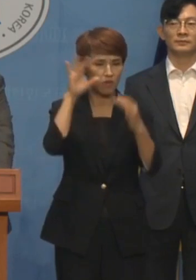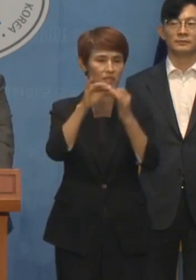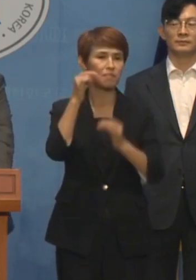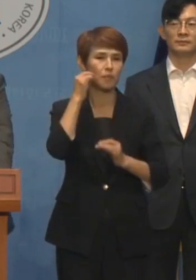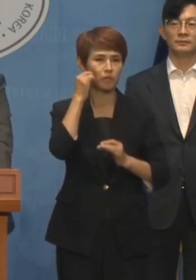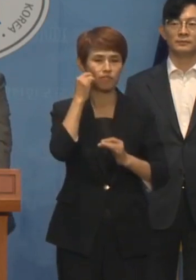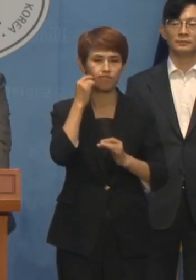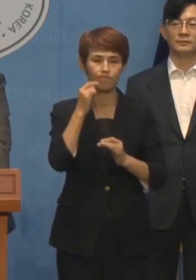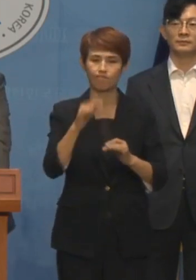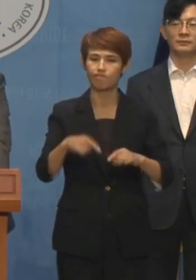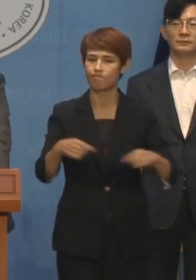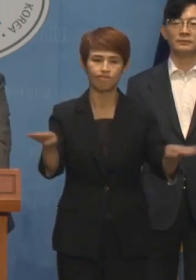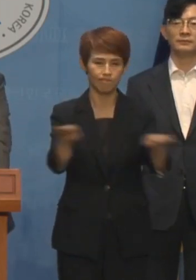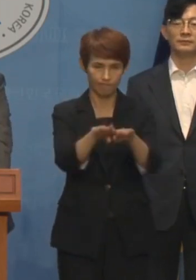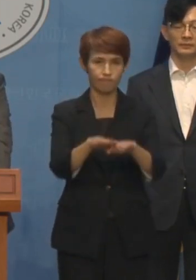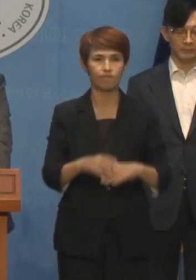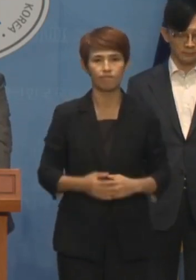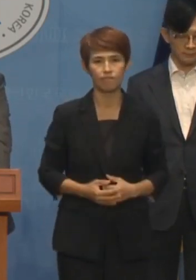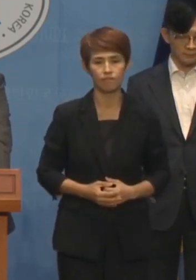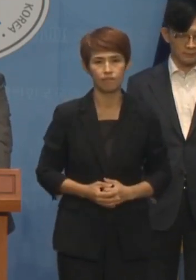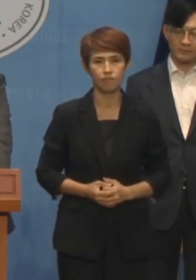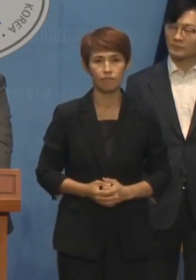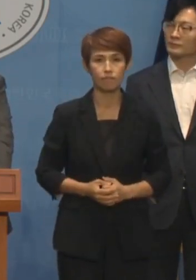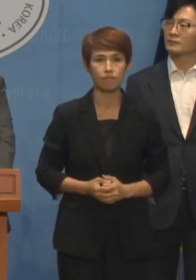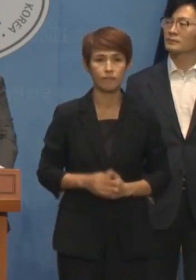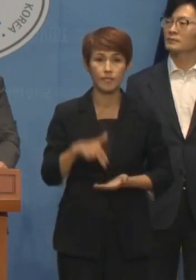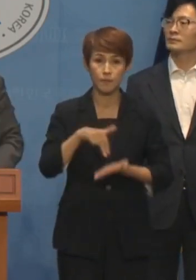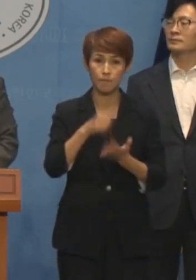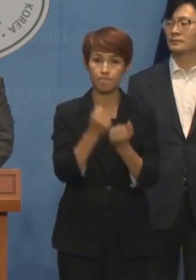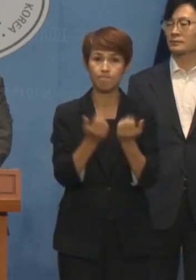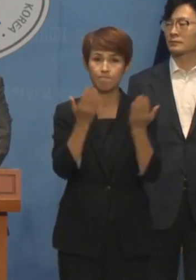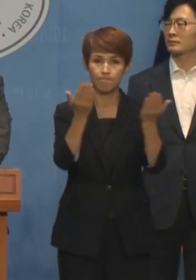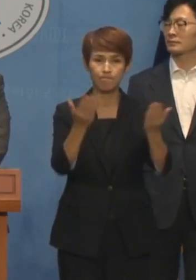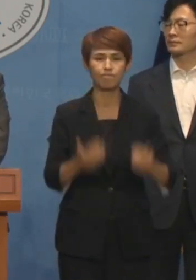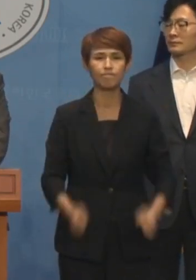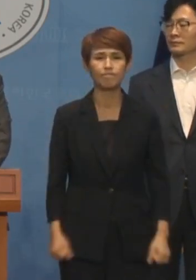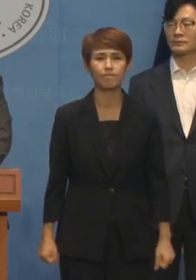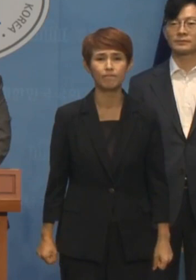박차고 나왔습니다. 그 입장을 읽어드리겠습니다.